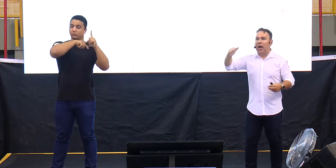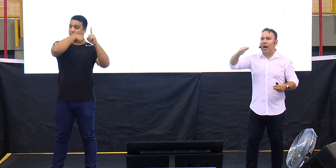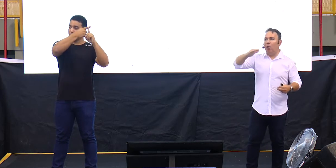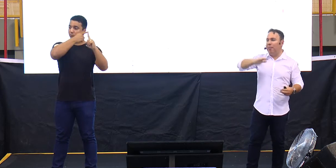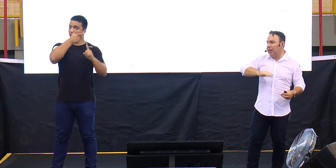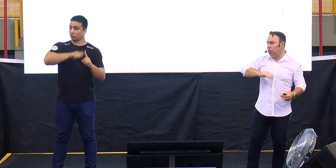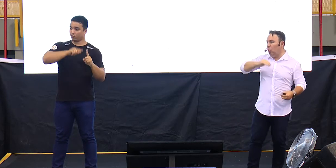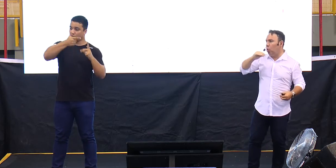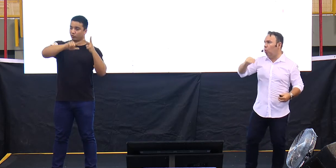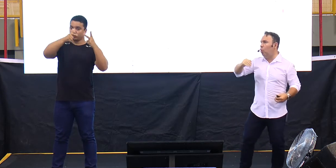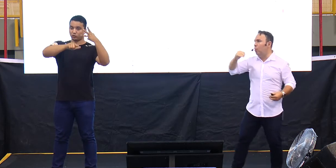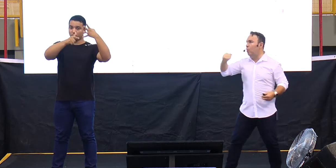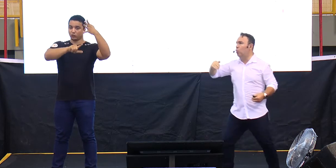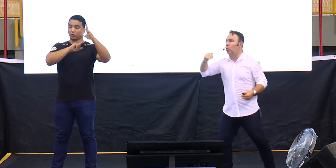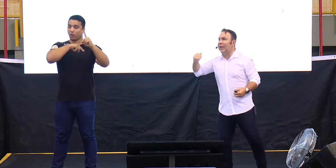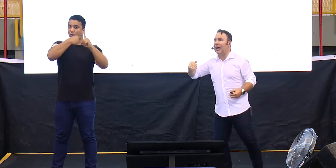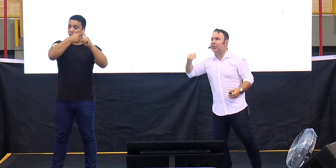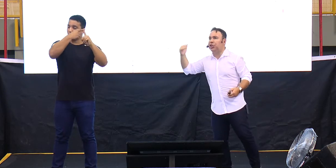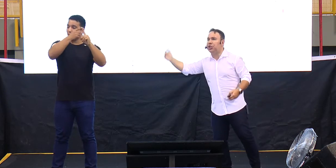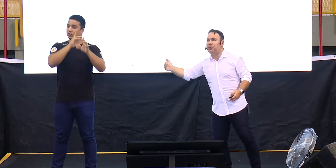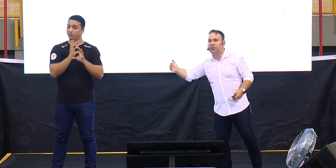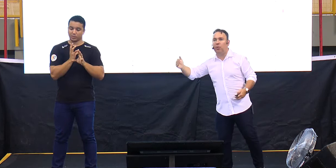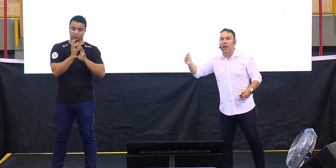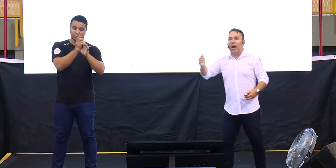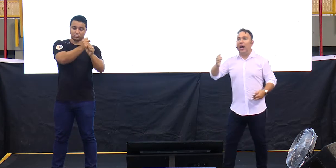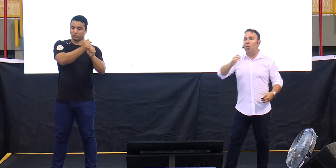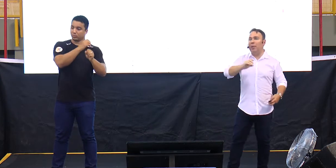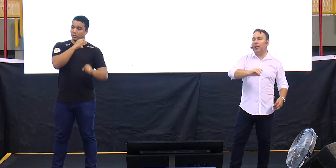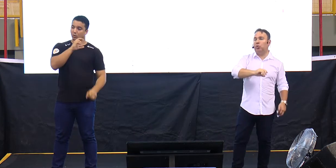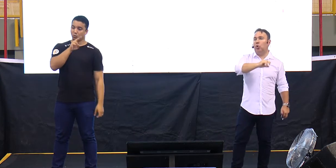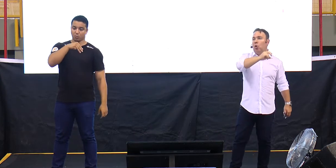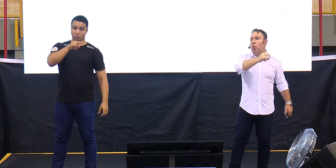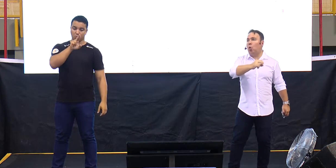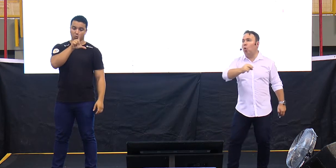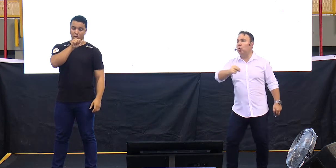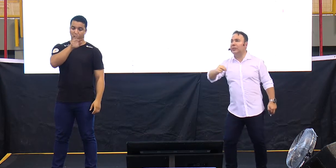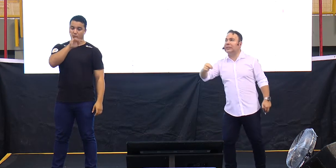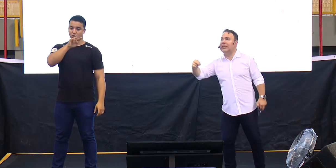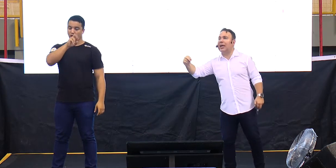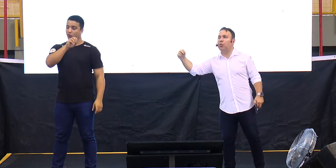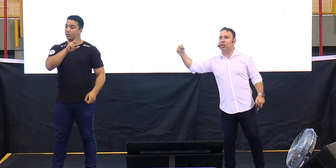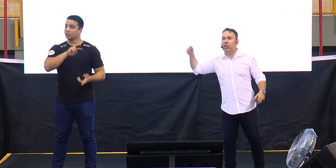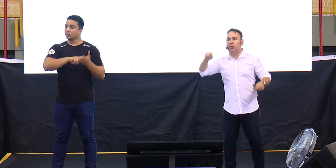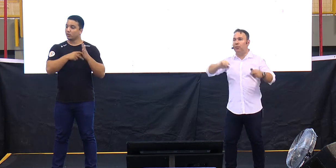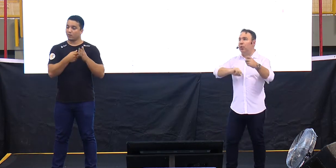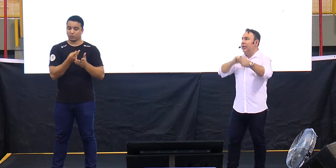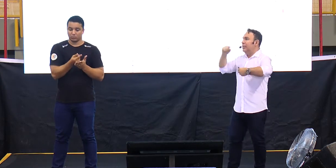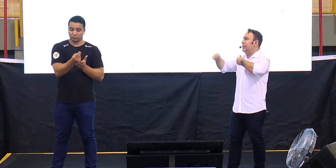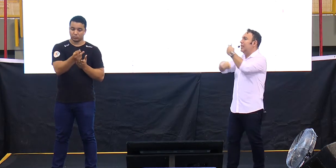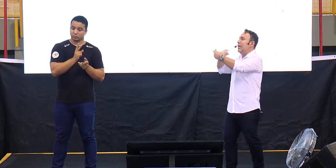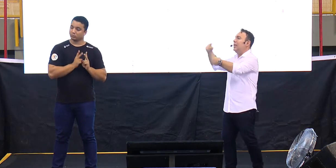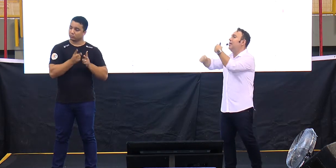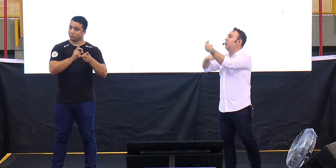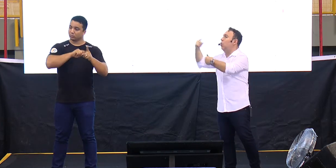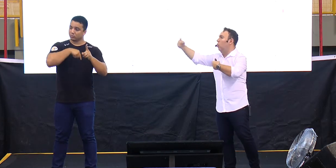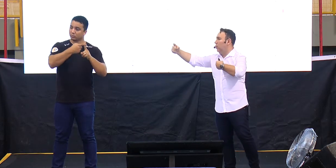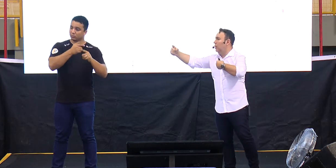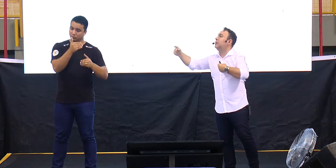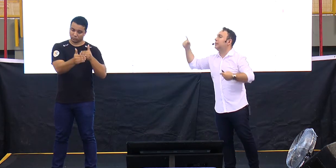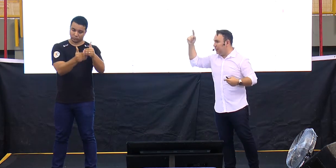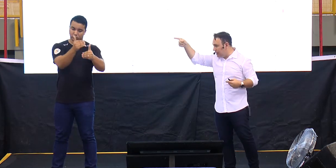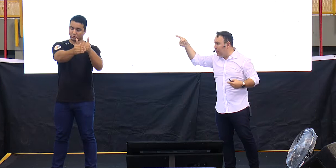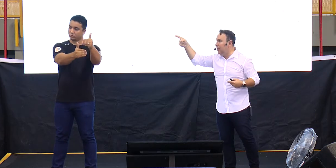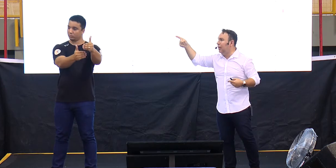sucessivo, aumento cumulativo, aumento consecutivo,